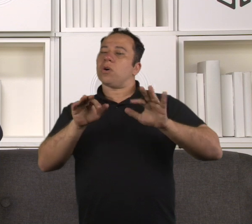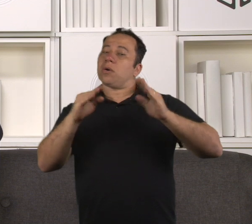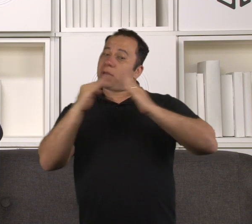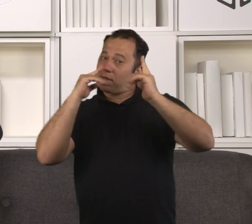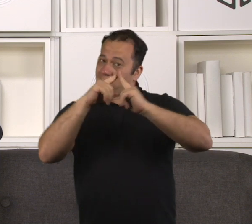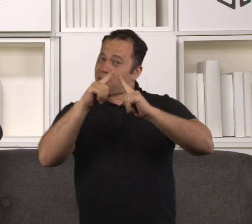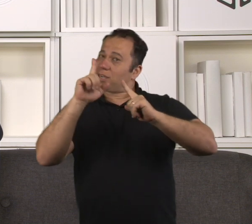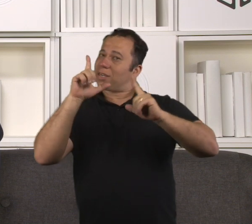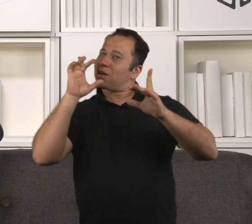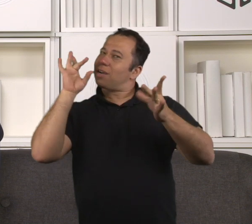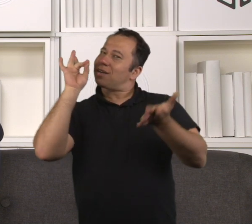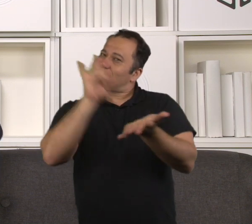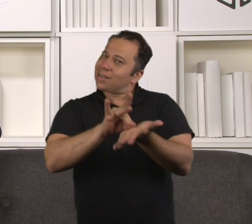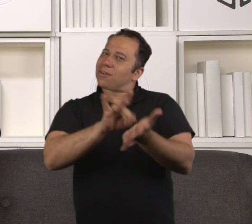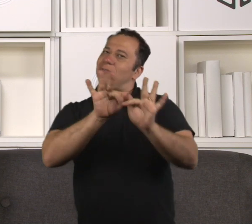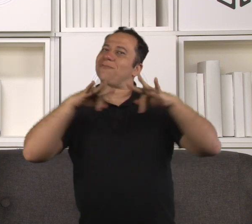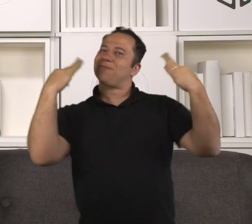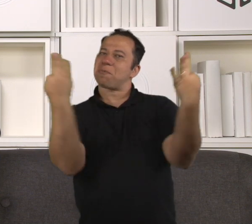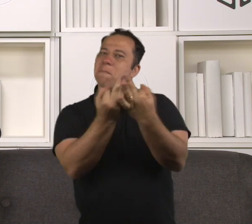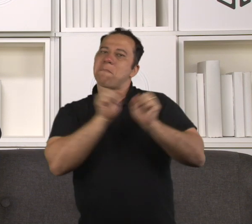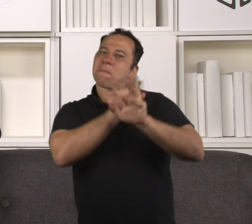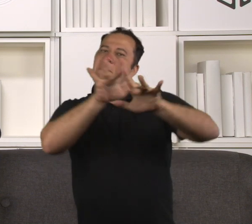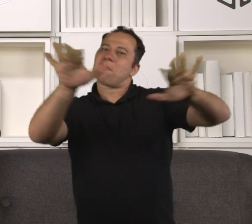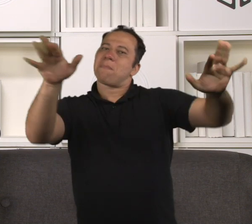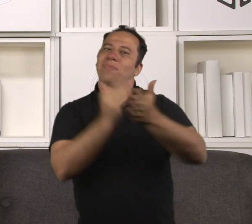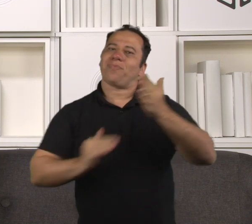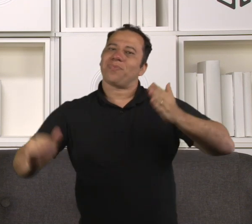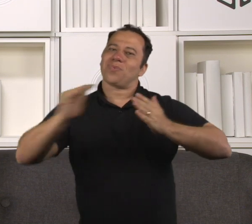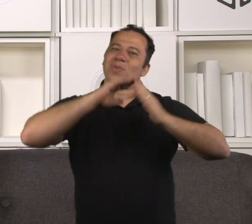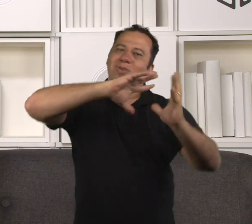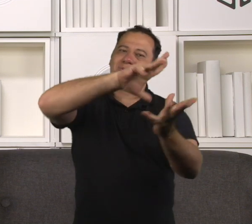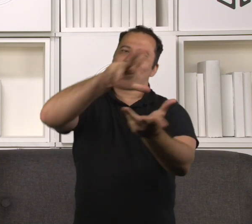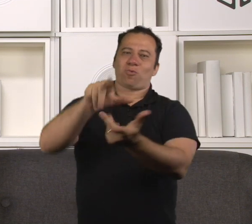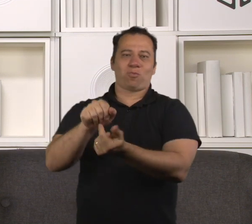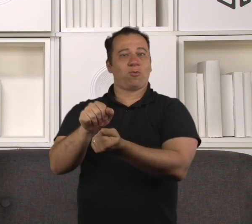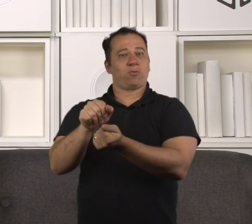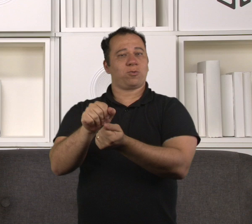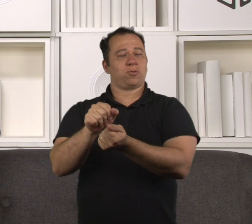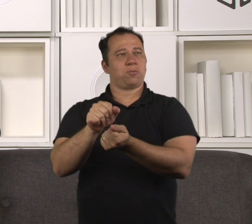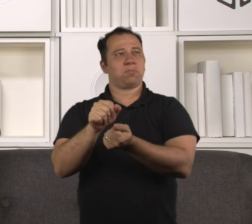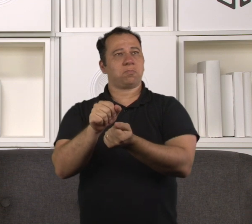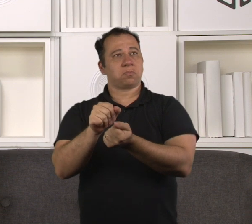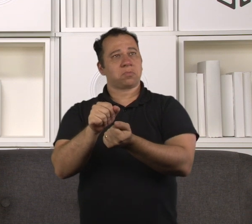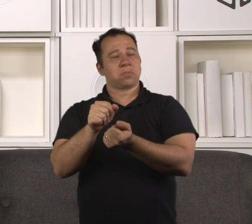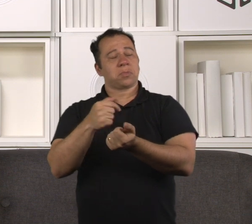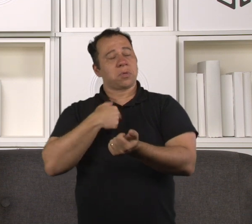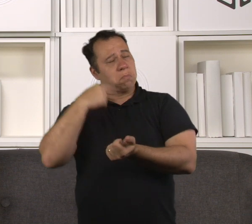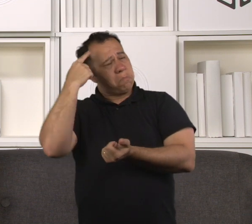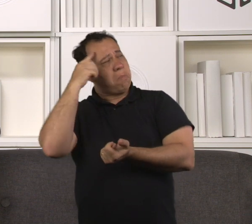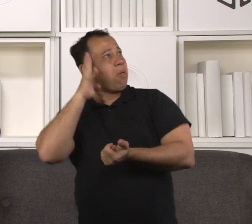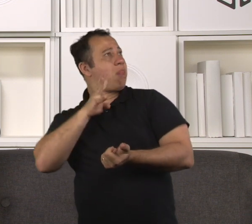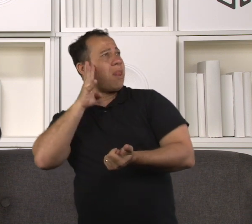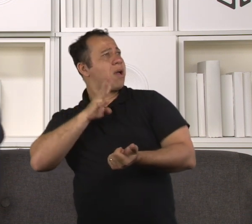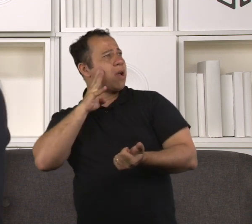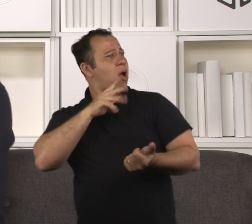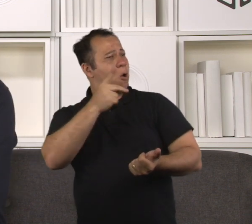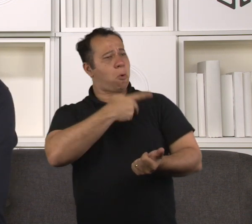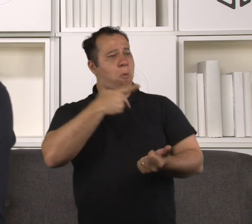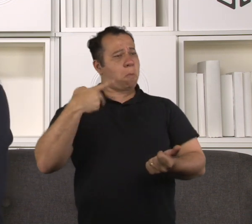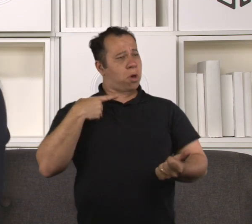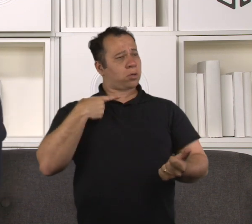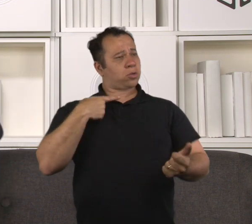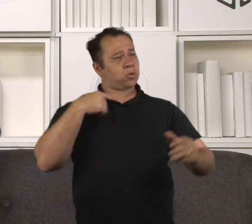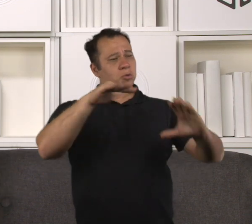mundo. E é tão interessante receber uma mensagem de um pastor na Bolívia pedindo oração